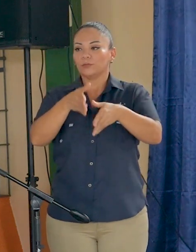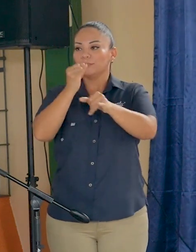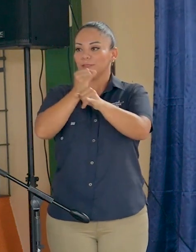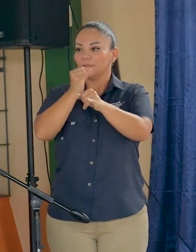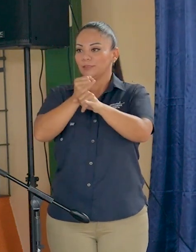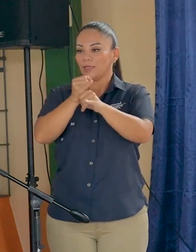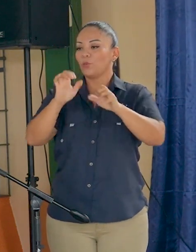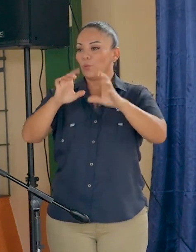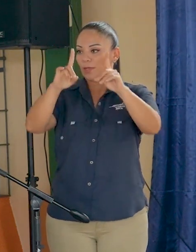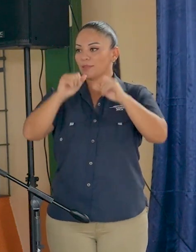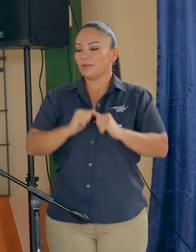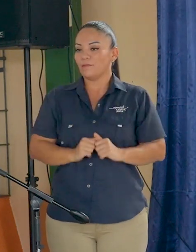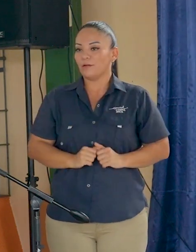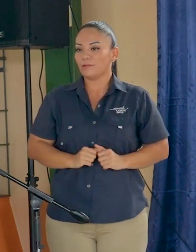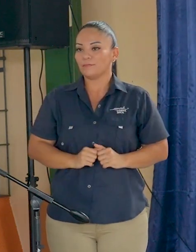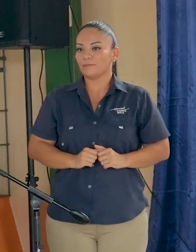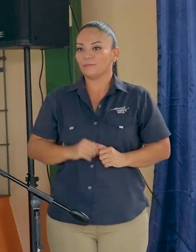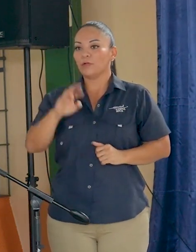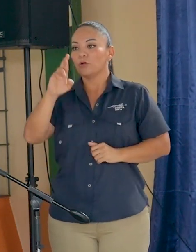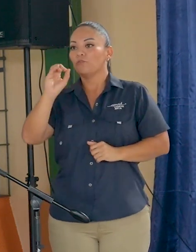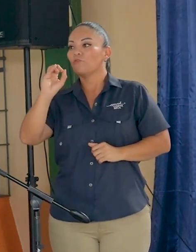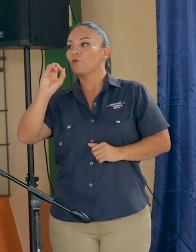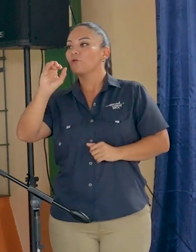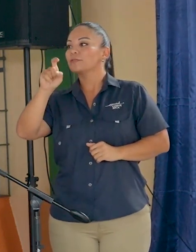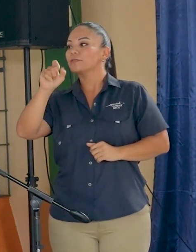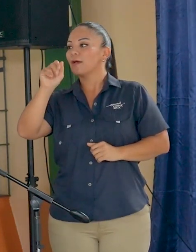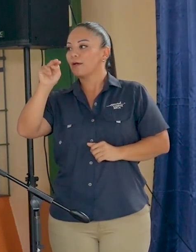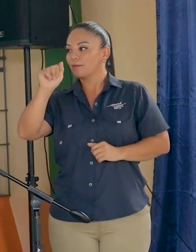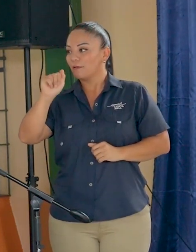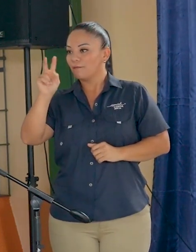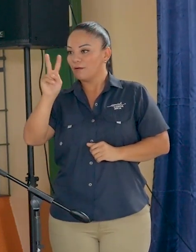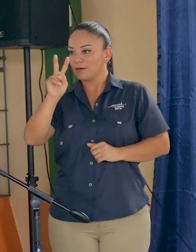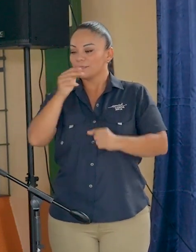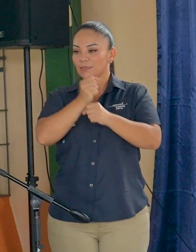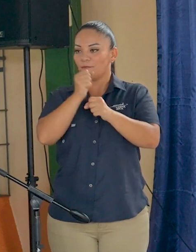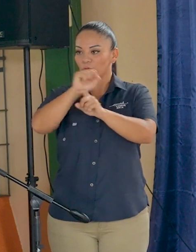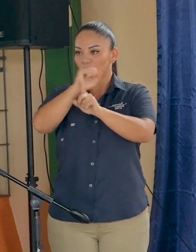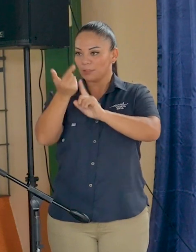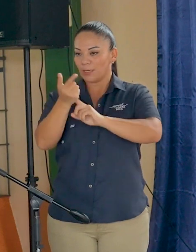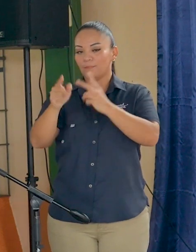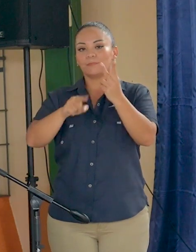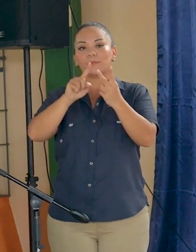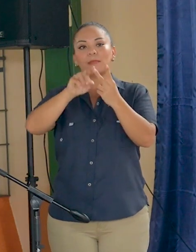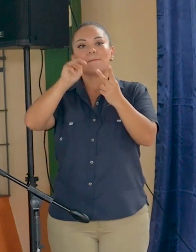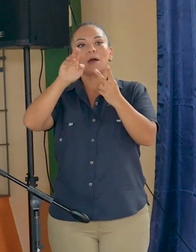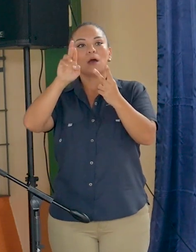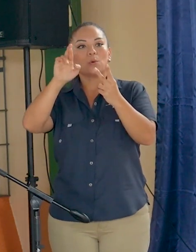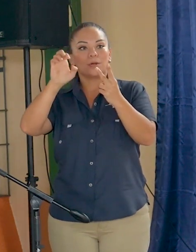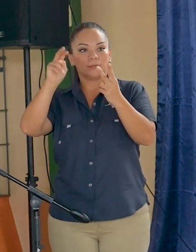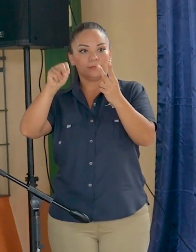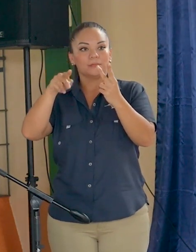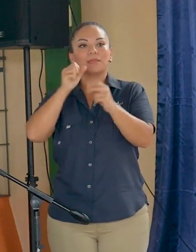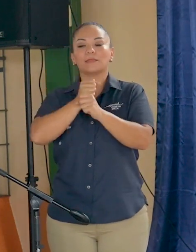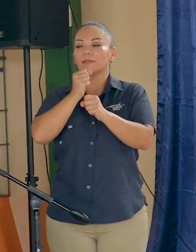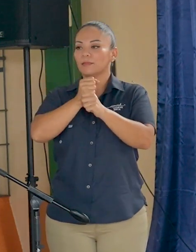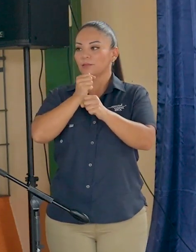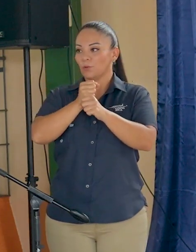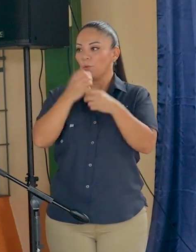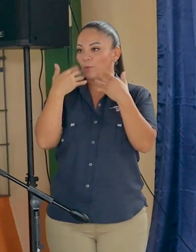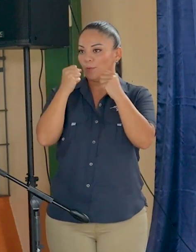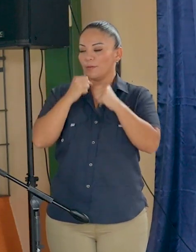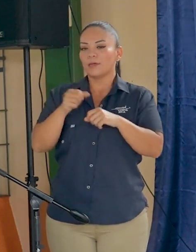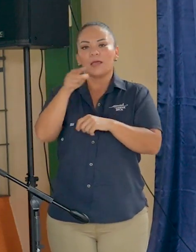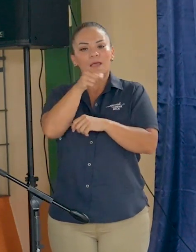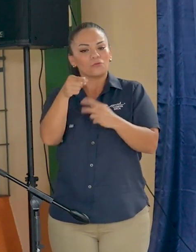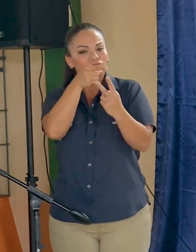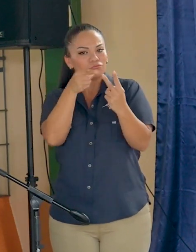Educativo, en este caso Roxana Vargas, de Trabajo Social, y Maureen Solís, de Terapia Ocupacional, vieron